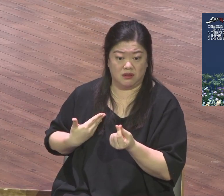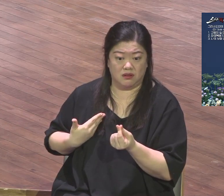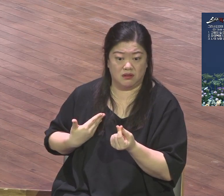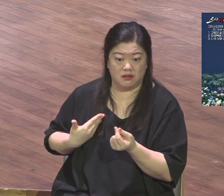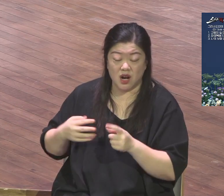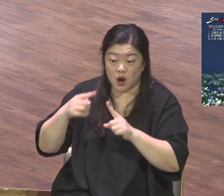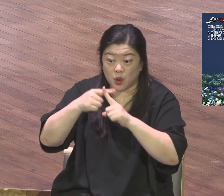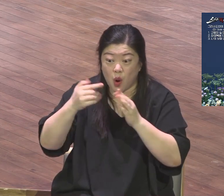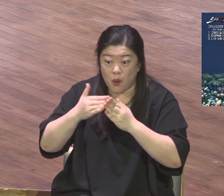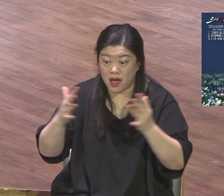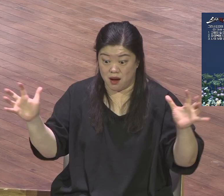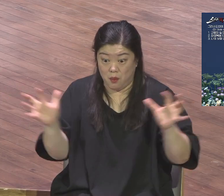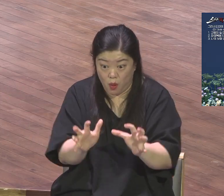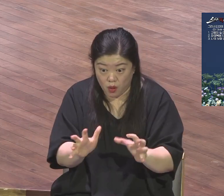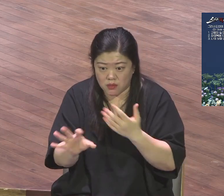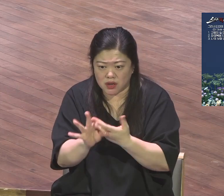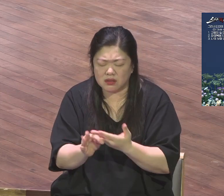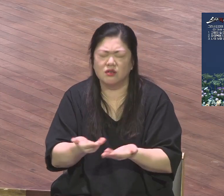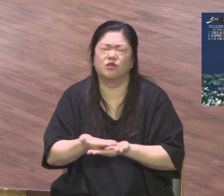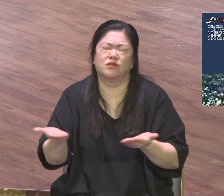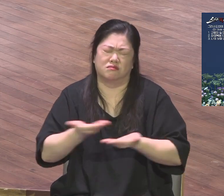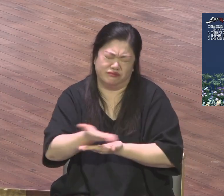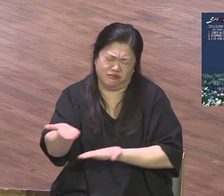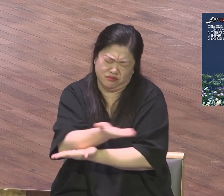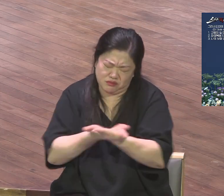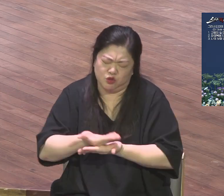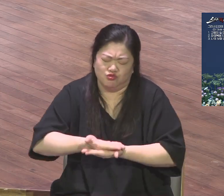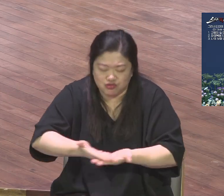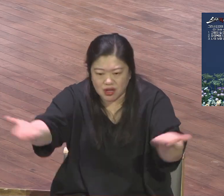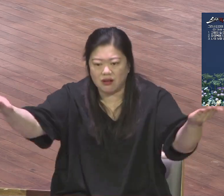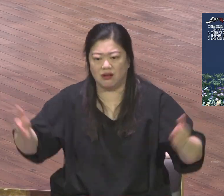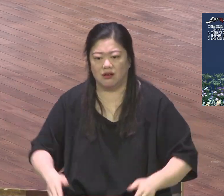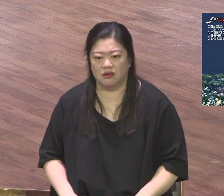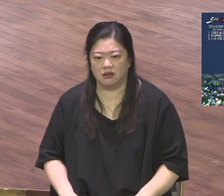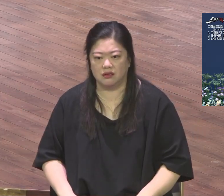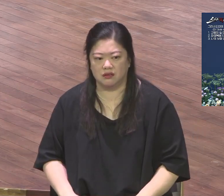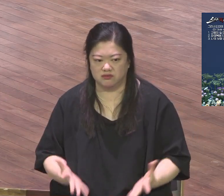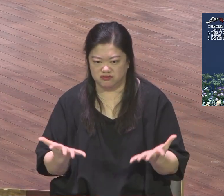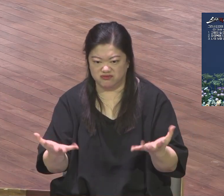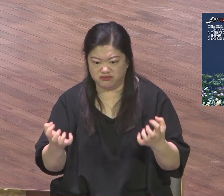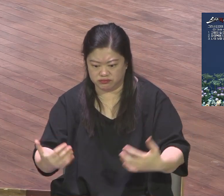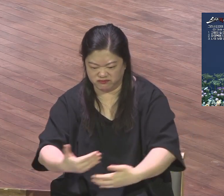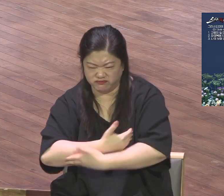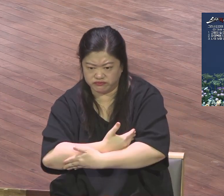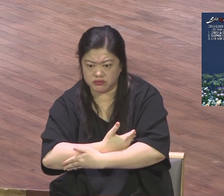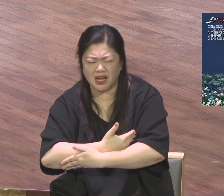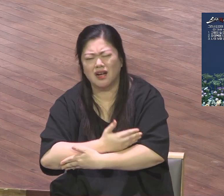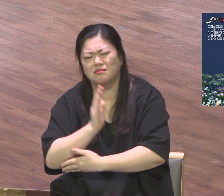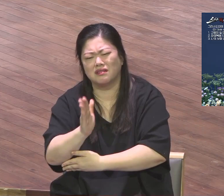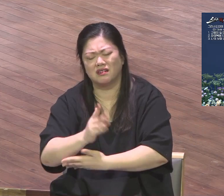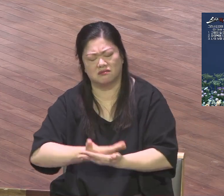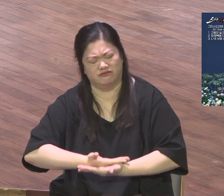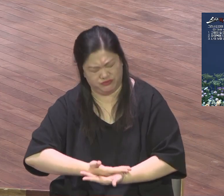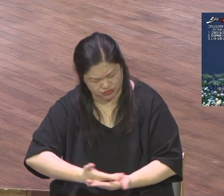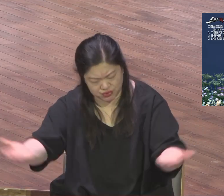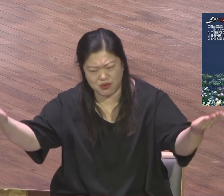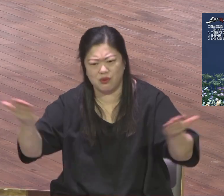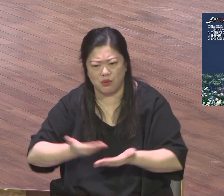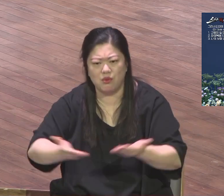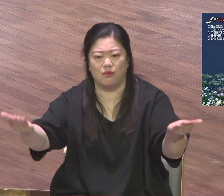거예요. 하나님이 세상을 이처럼 사랑하사 독생자를 어떻게 했으니? 주셨으니. 주셨어요.